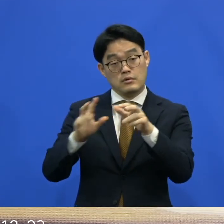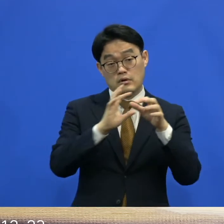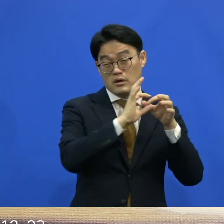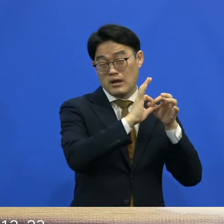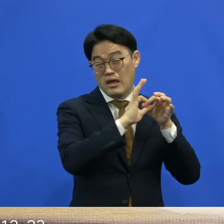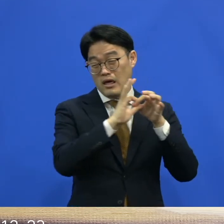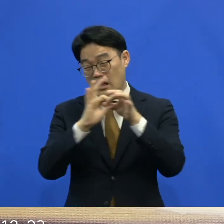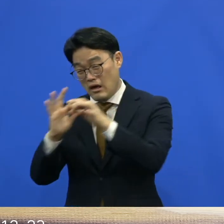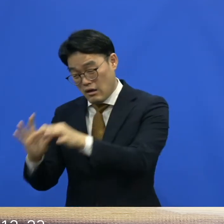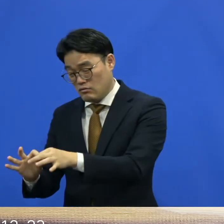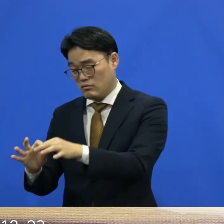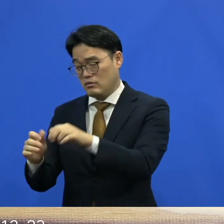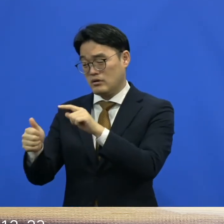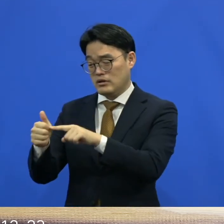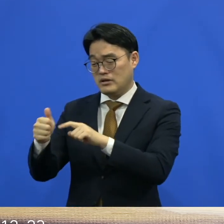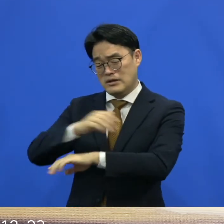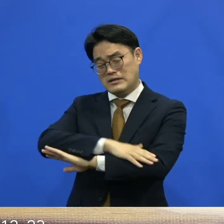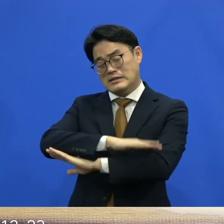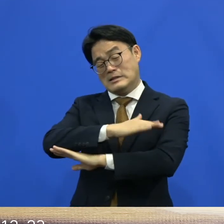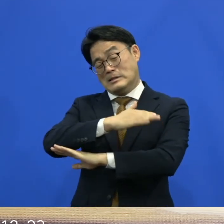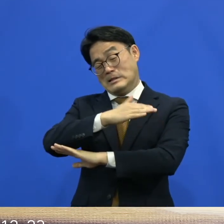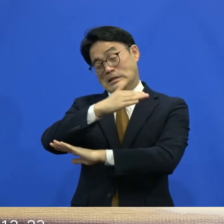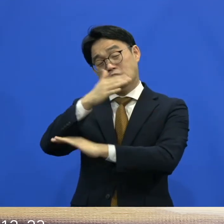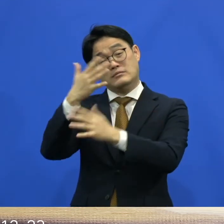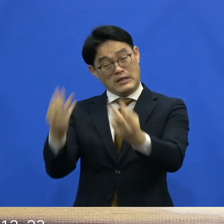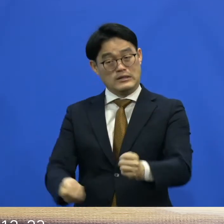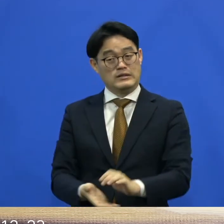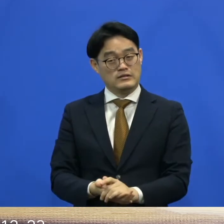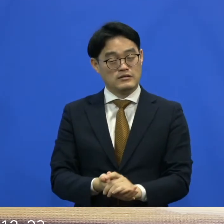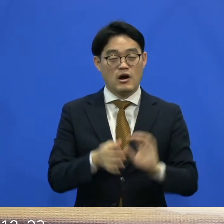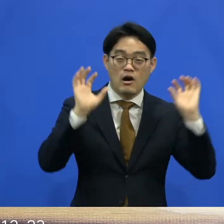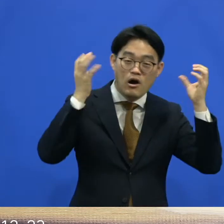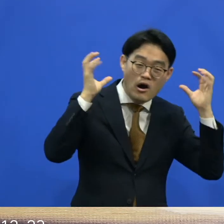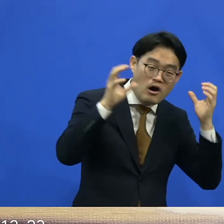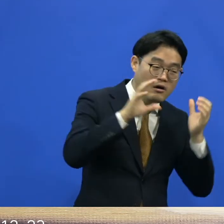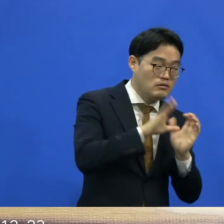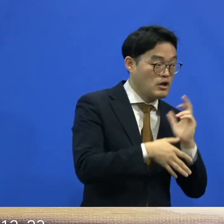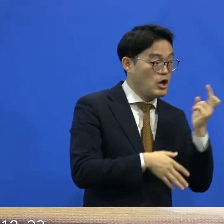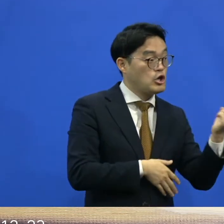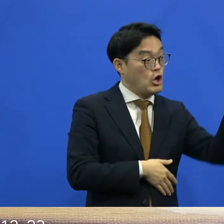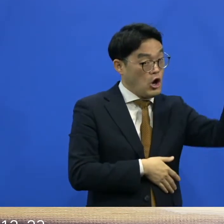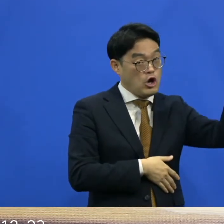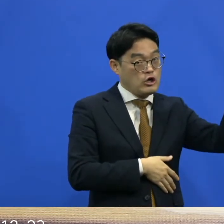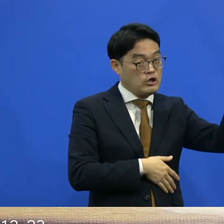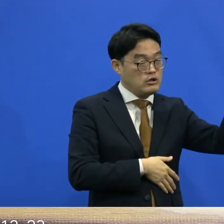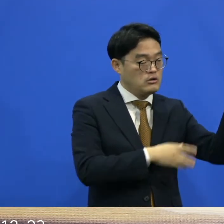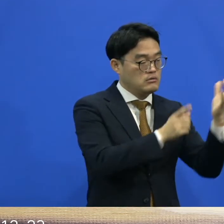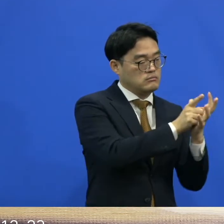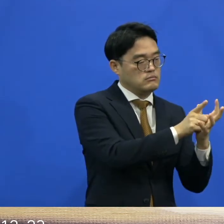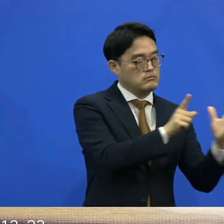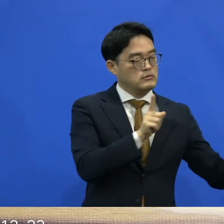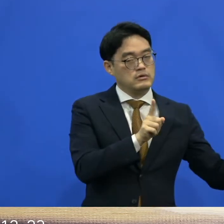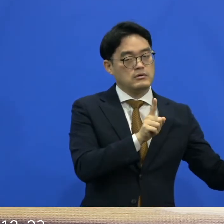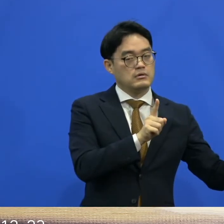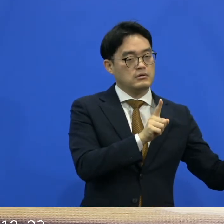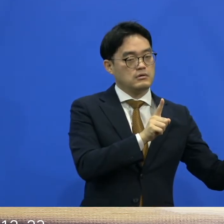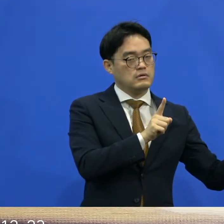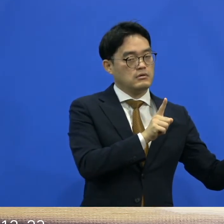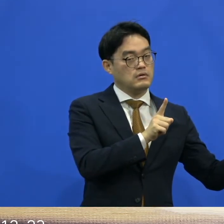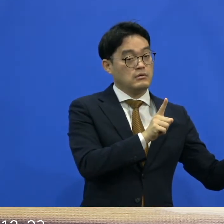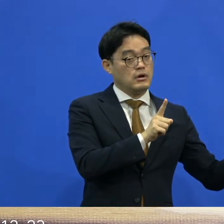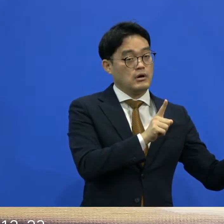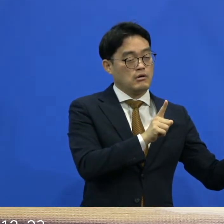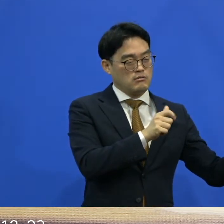얼마나 이 스토리가 독특합니까? 어린 나이에 형제들에게 집단 린치를 당합니다.